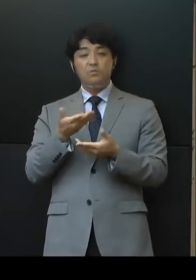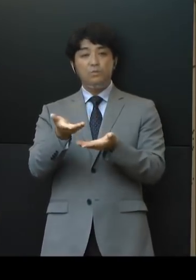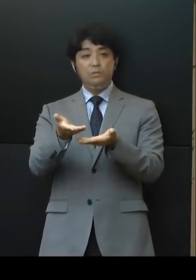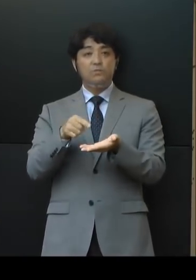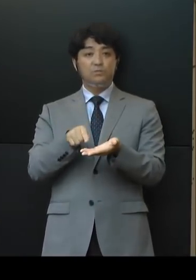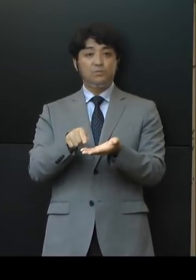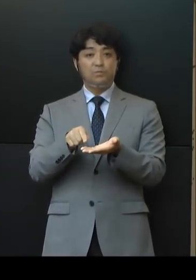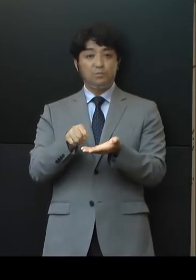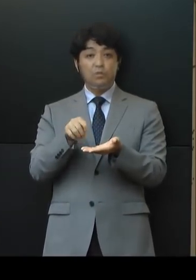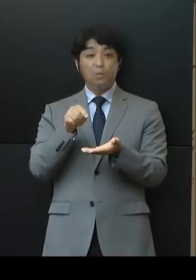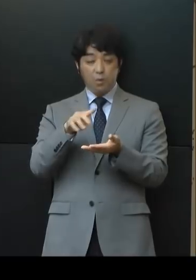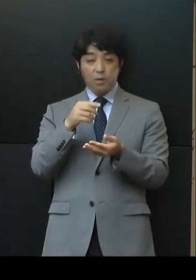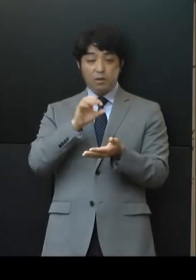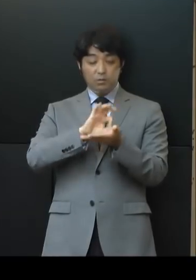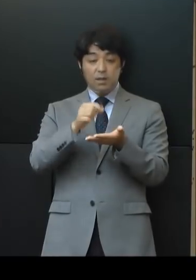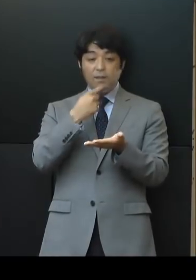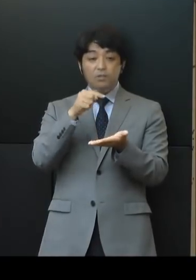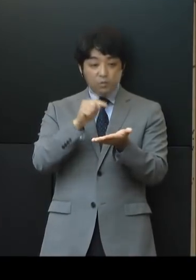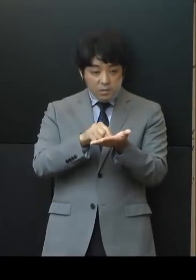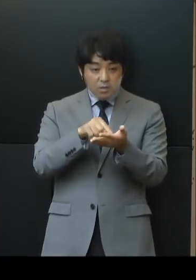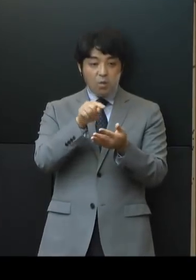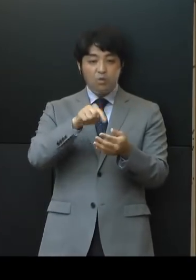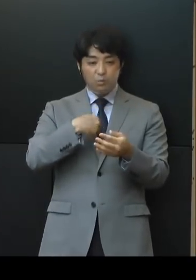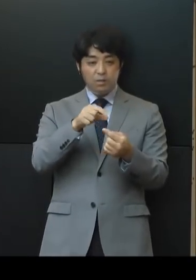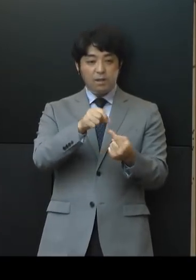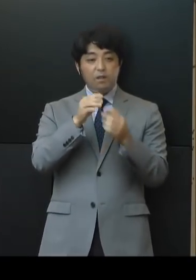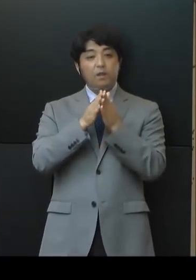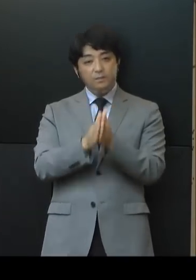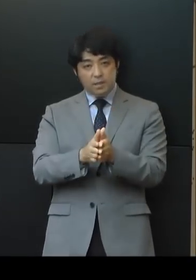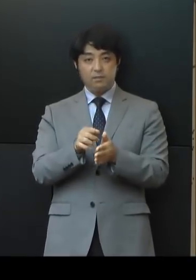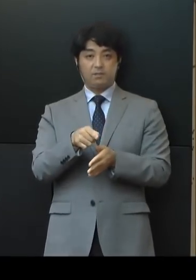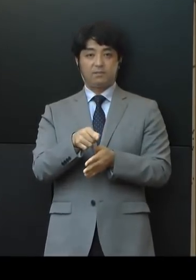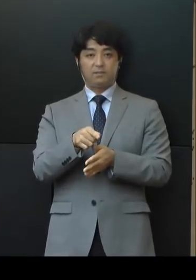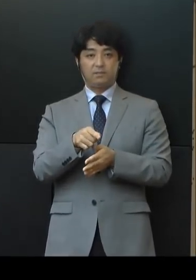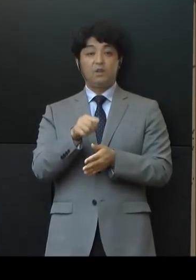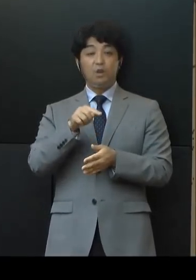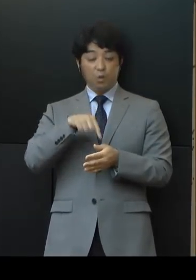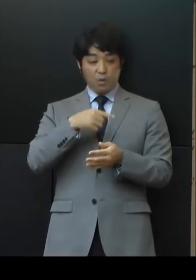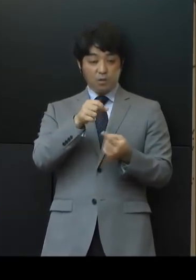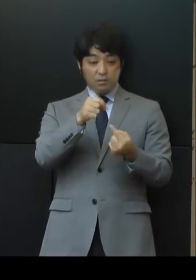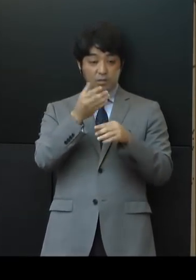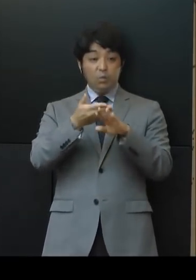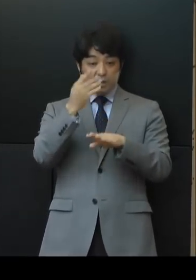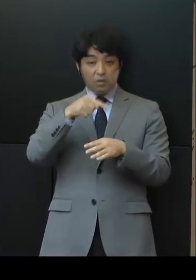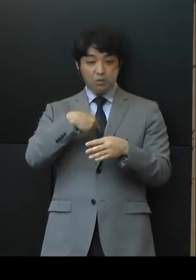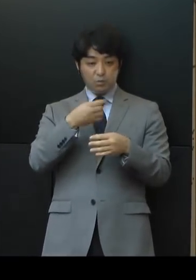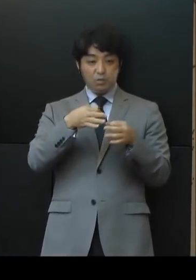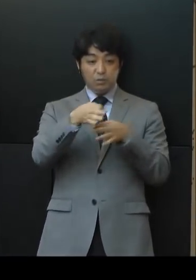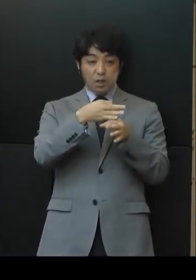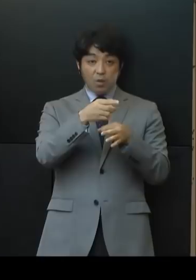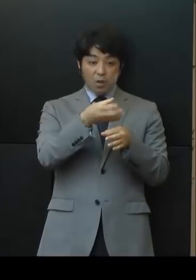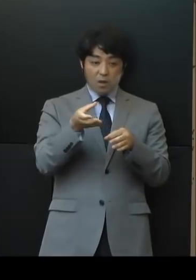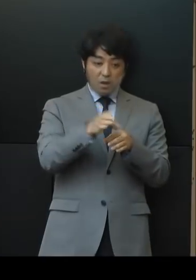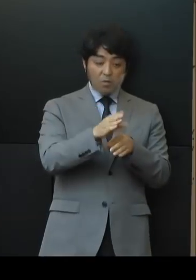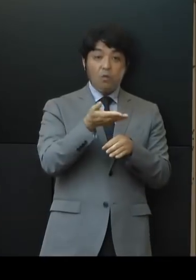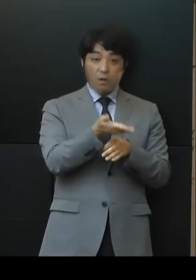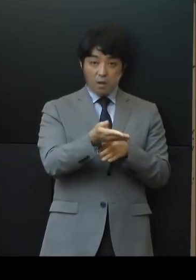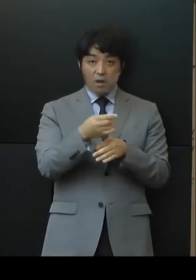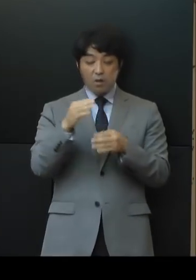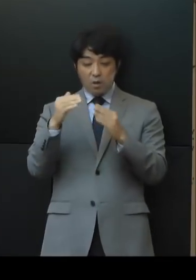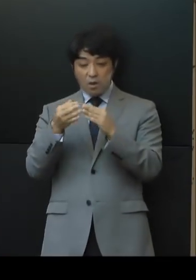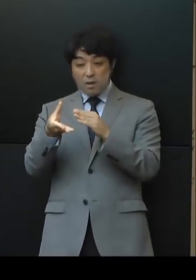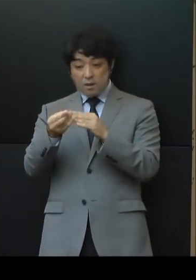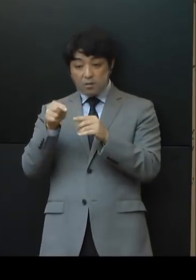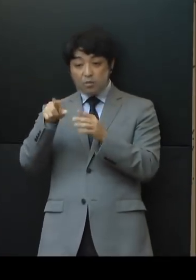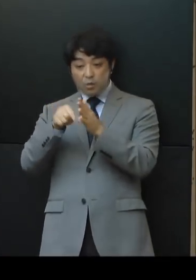ですね、賃料になっているのか、あるいはその別途 の固定費になっているのかというのは事業者自身でですね、ご自身で判